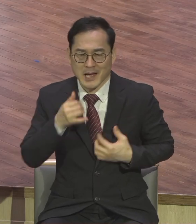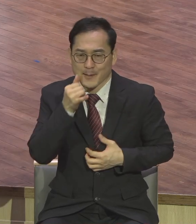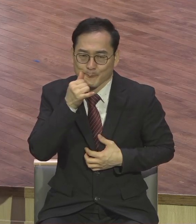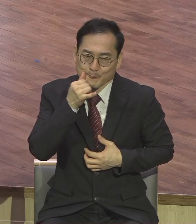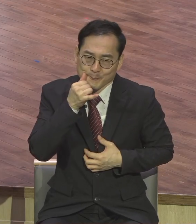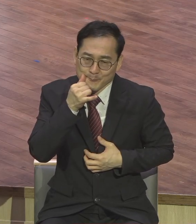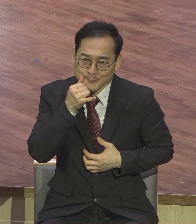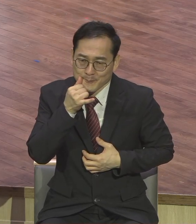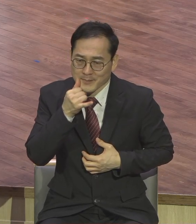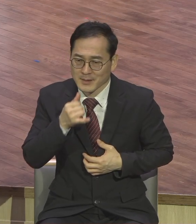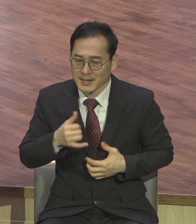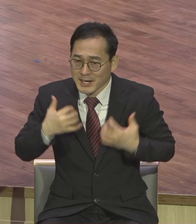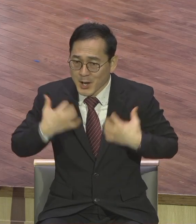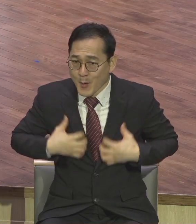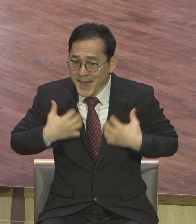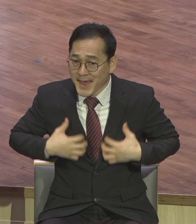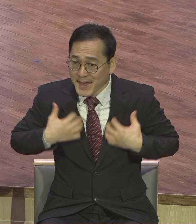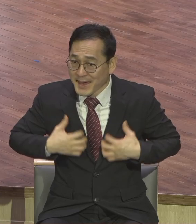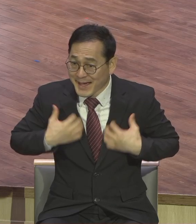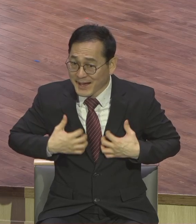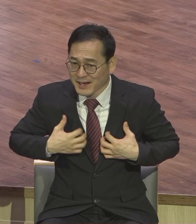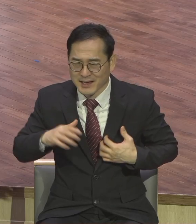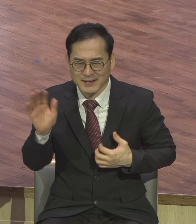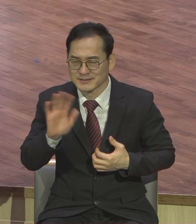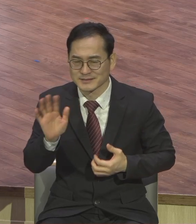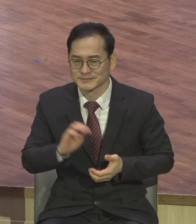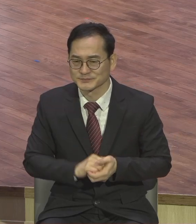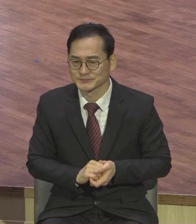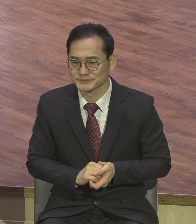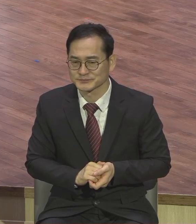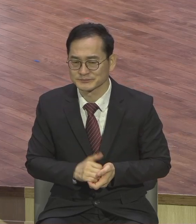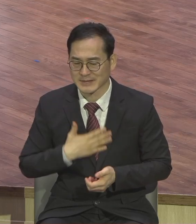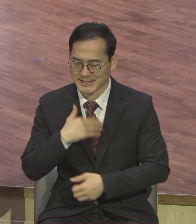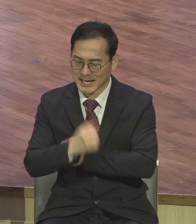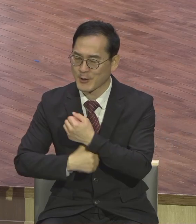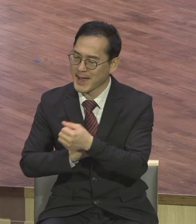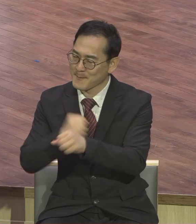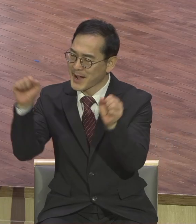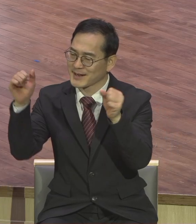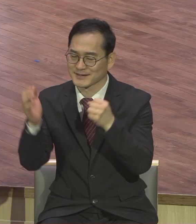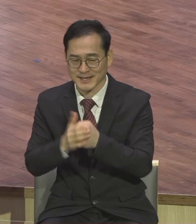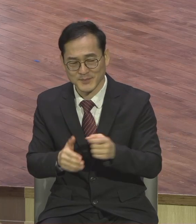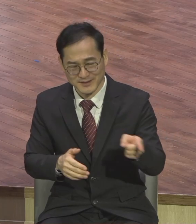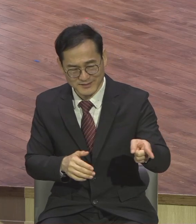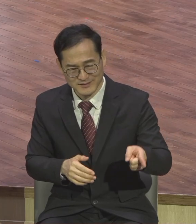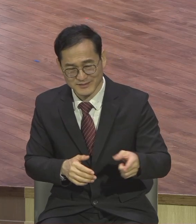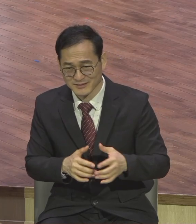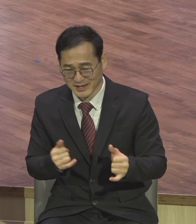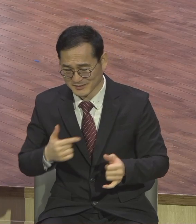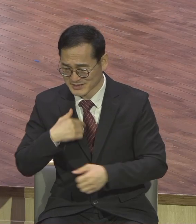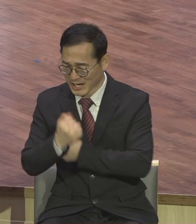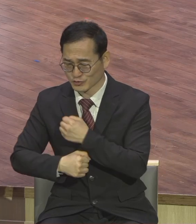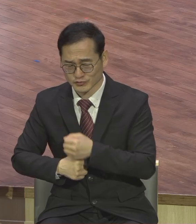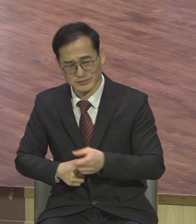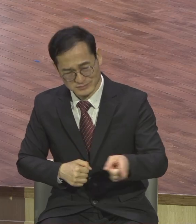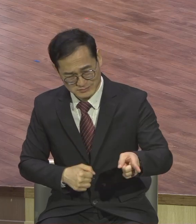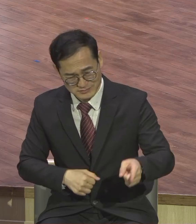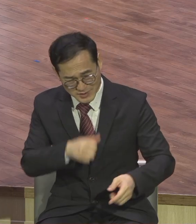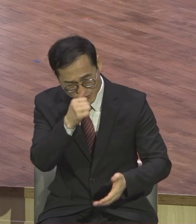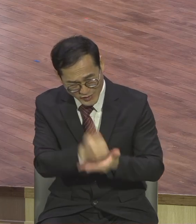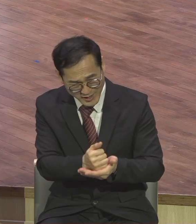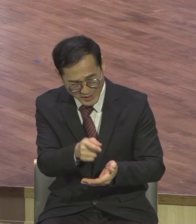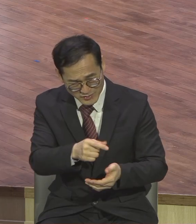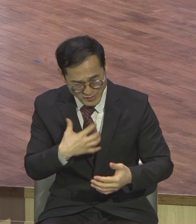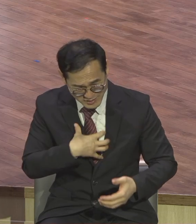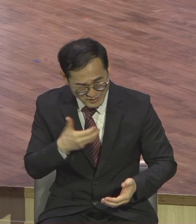말이 아니에요. 또 나는 자유하니까 다른 사람과 상관없다 마음대로 행동해도 하는